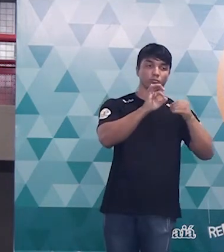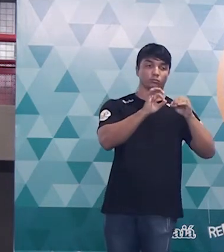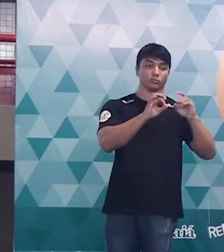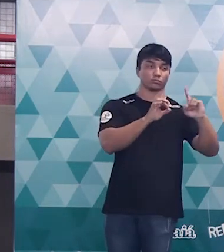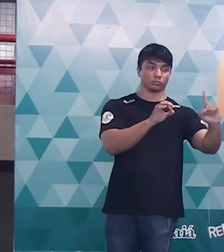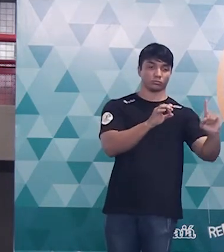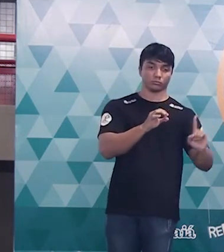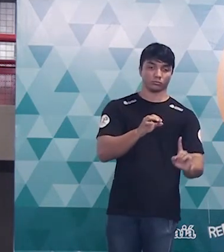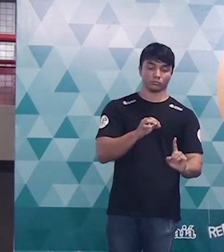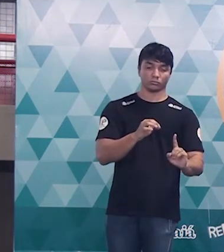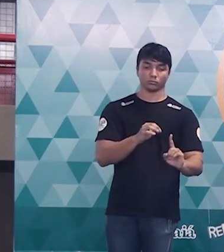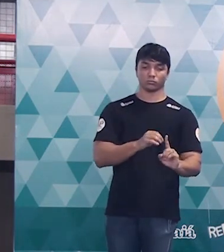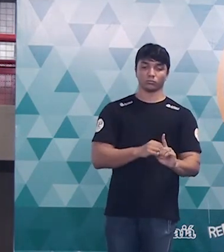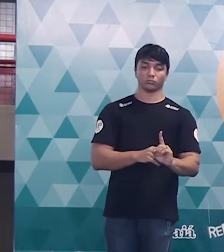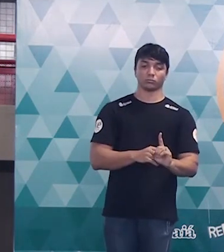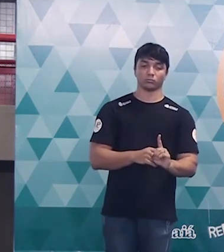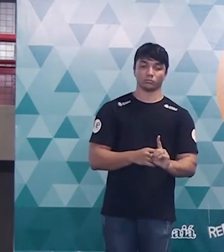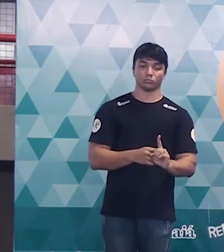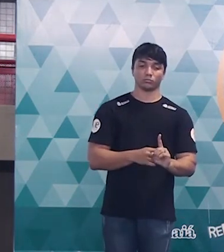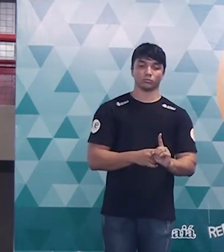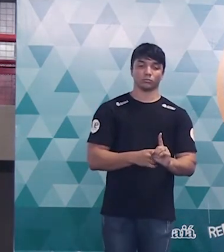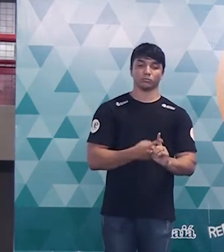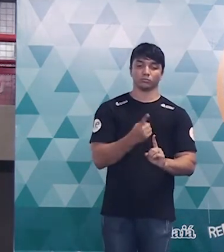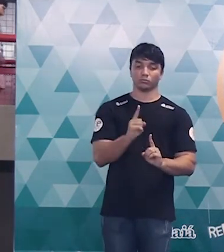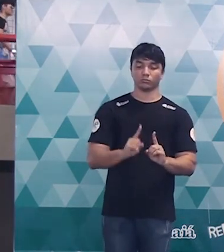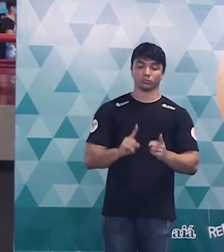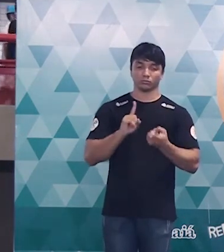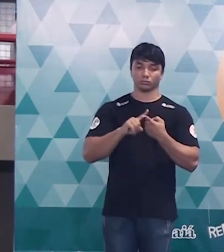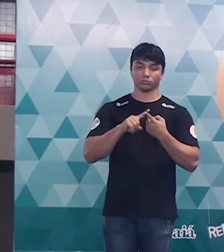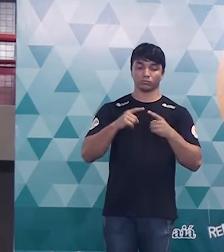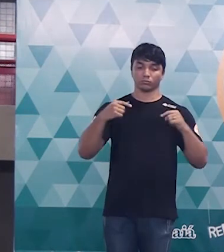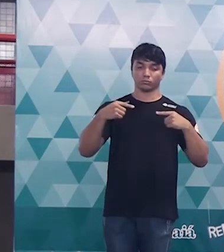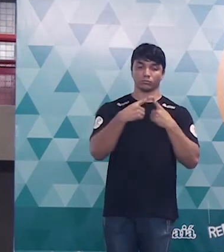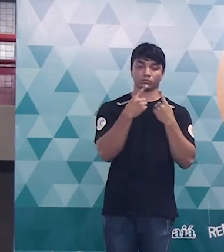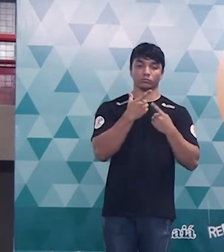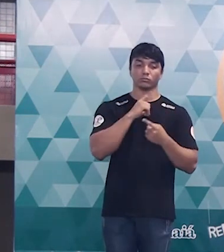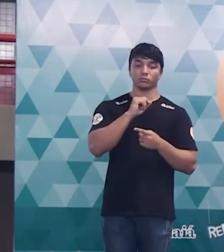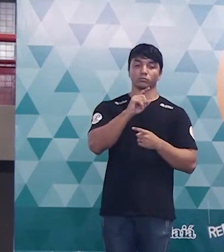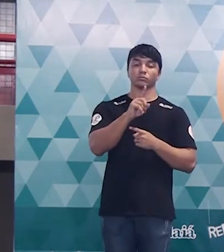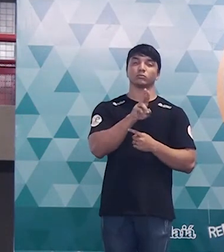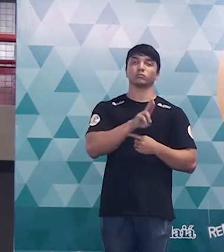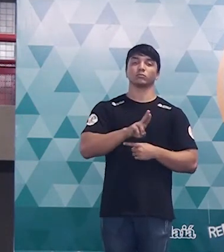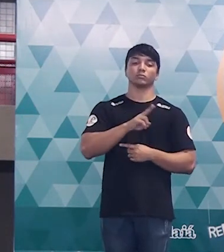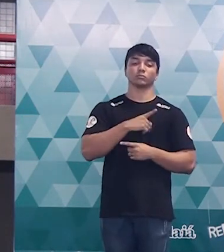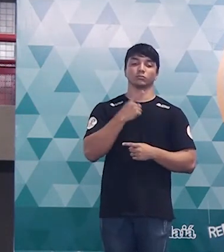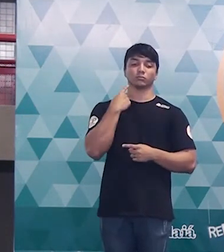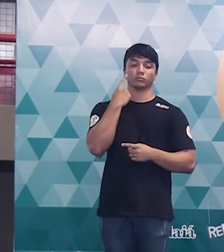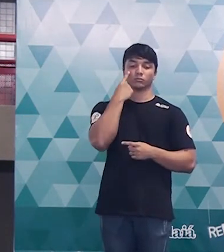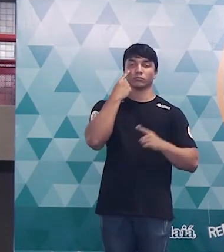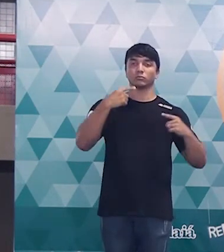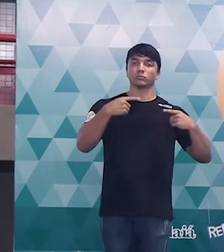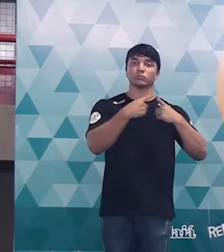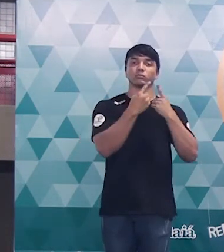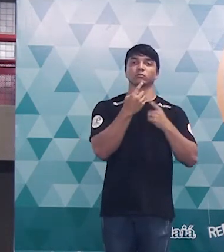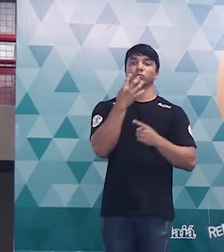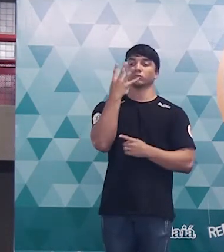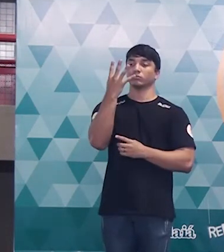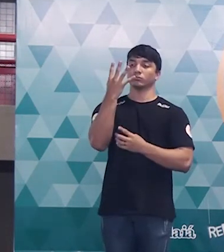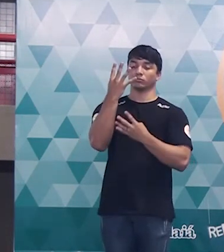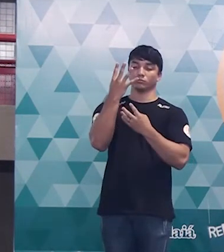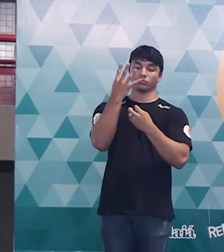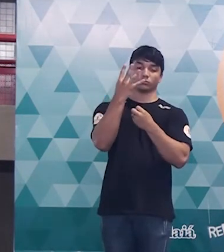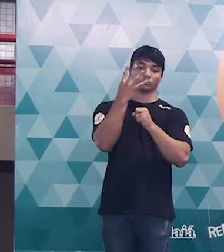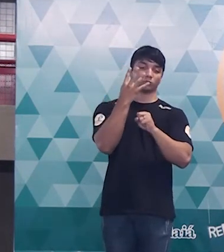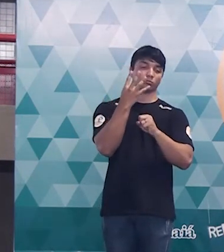1. E aqui também aparecerá 1. Então o que foi que sobrou para mim depois da igualdade? 4 vezes